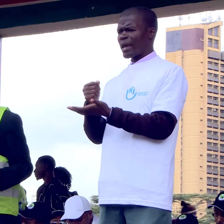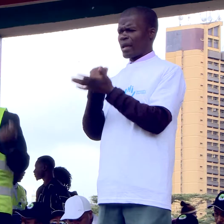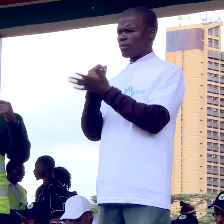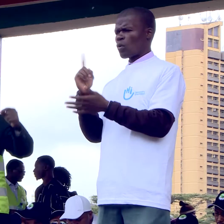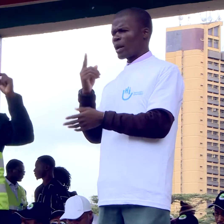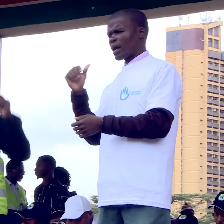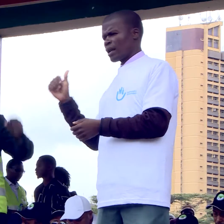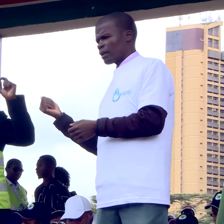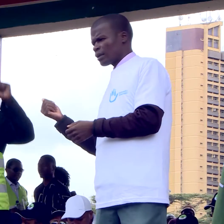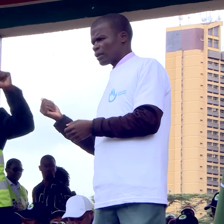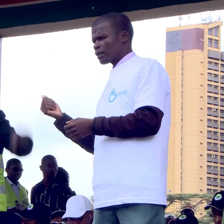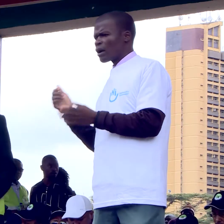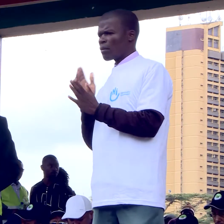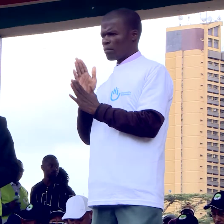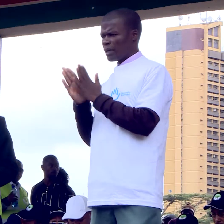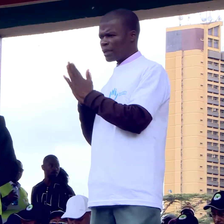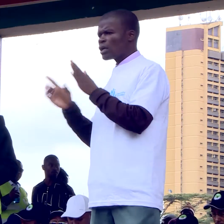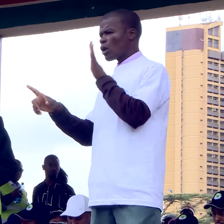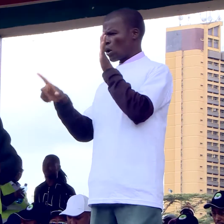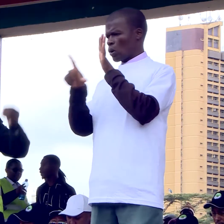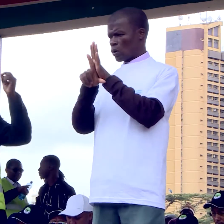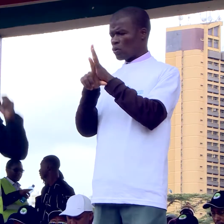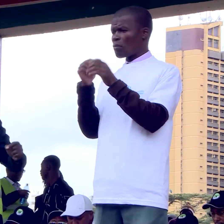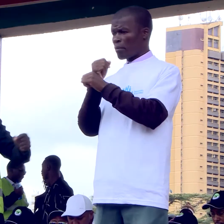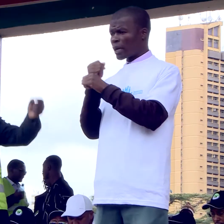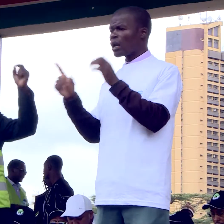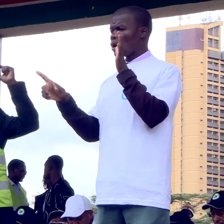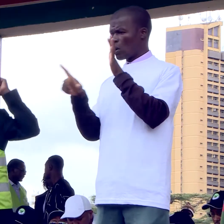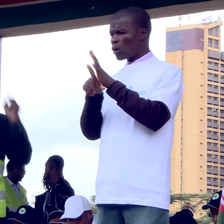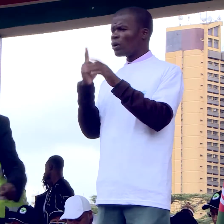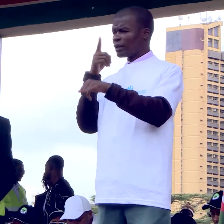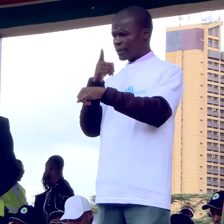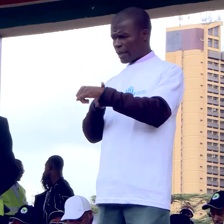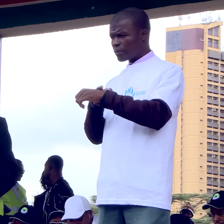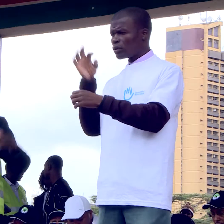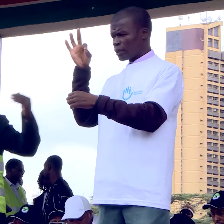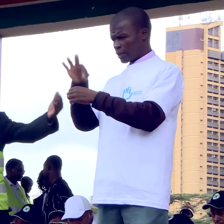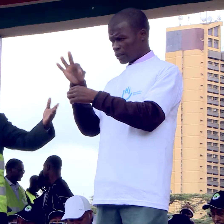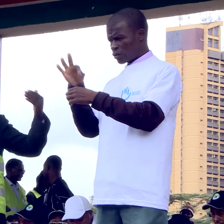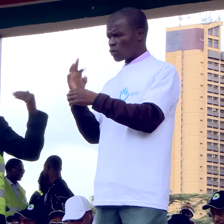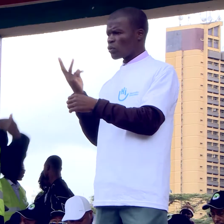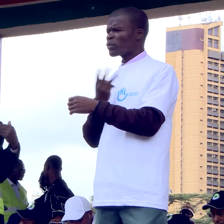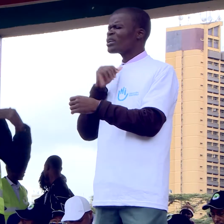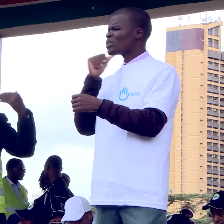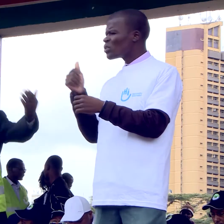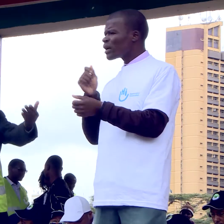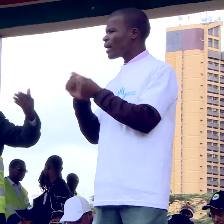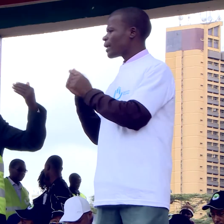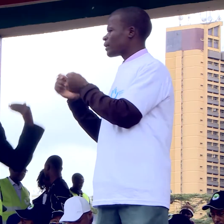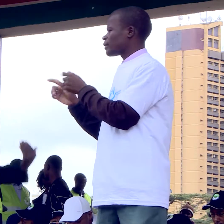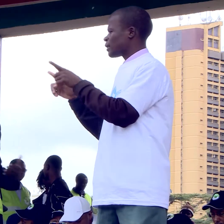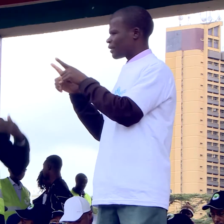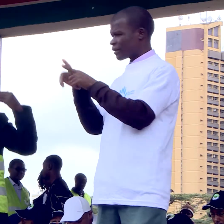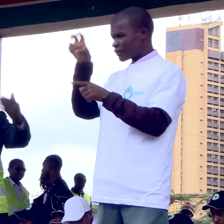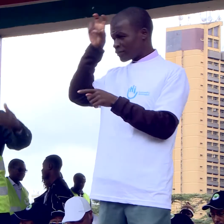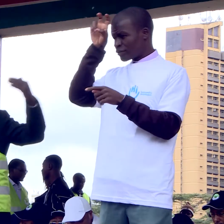registration, na pia kutunga sheria yenye ikifika wakati wa uchaguzi hatuanzi kukimbia kama mbuzi na